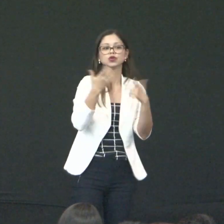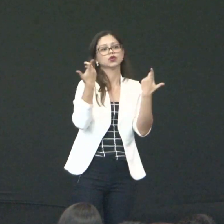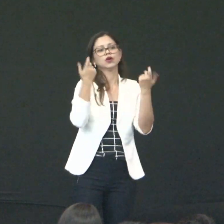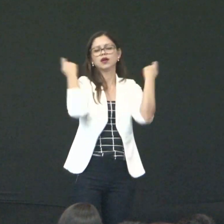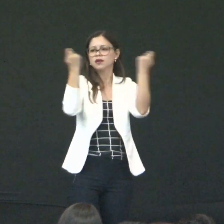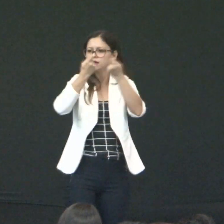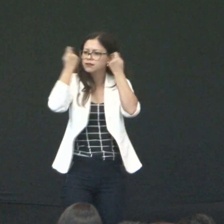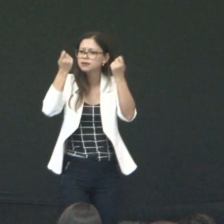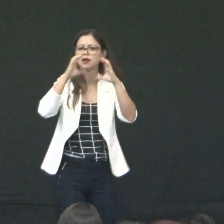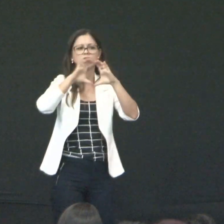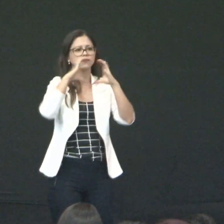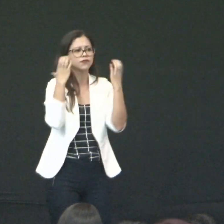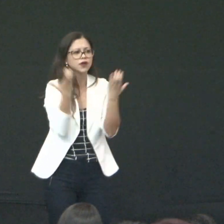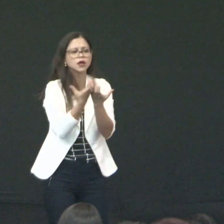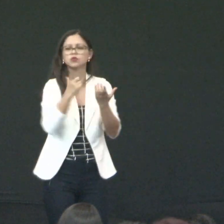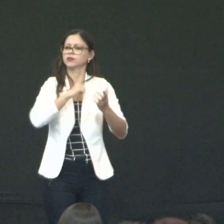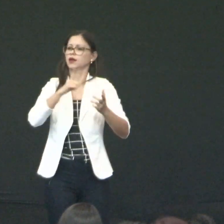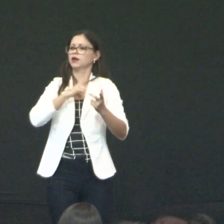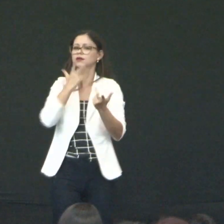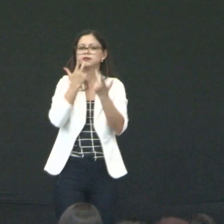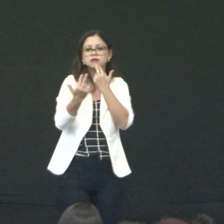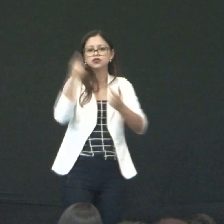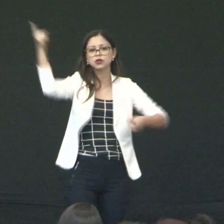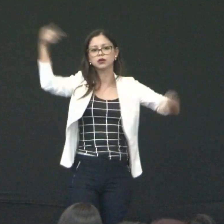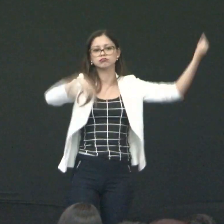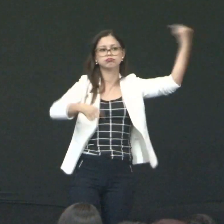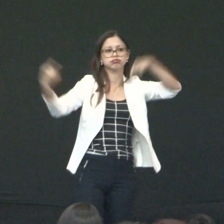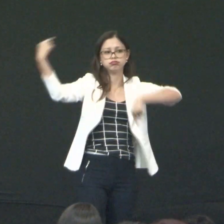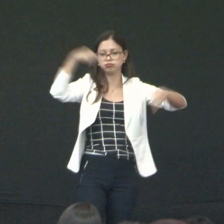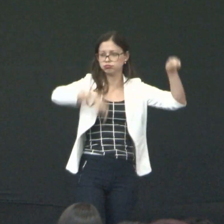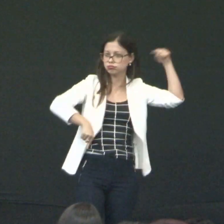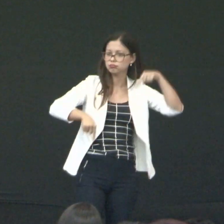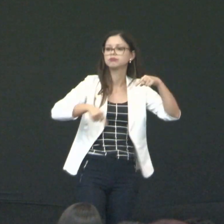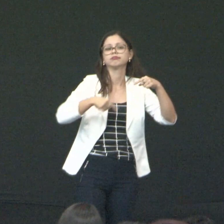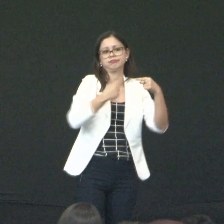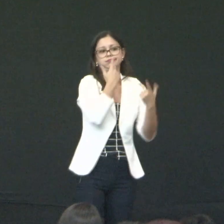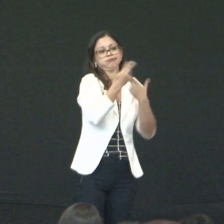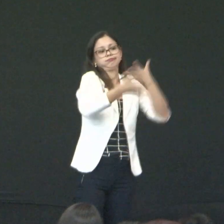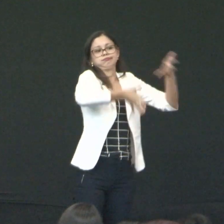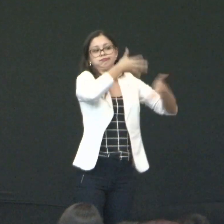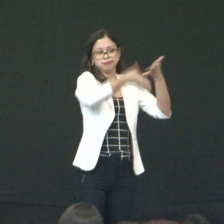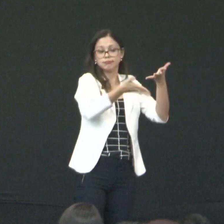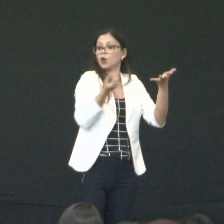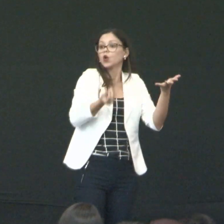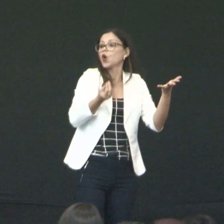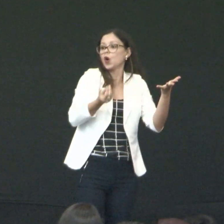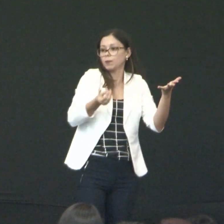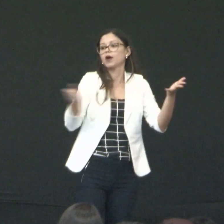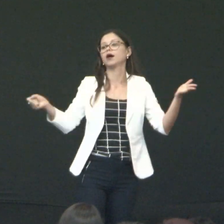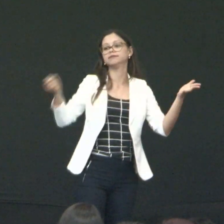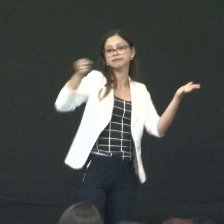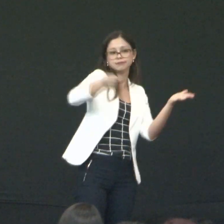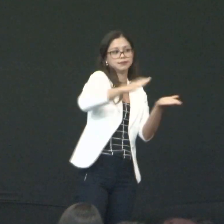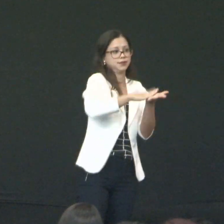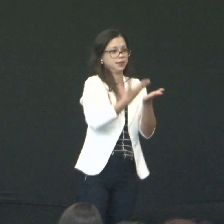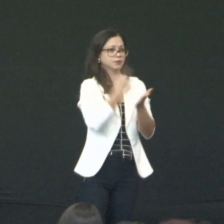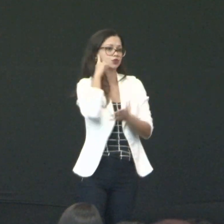E quais são as... a atuação dele em festivais, em congressos e em outros lugares que